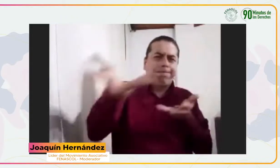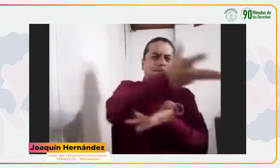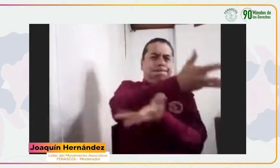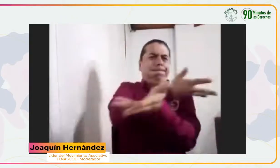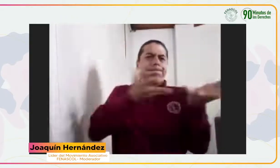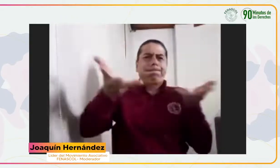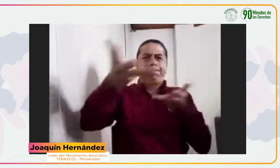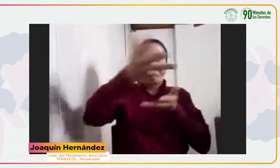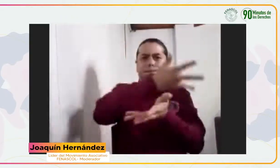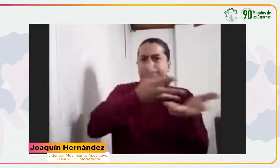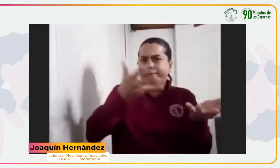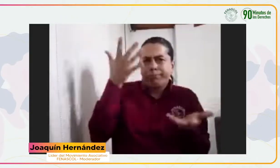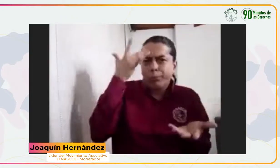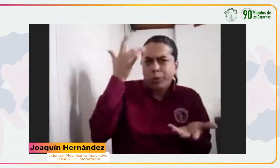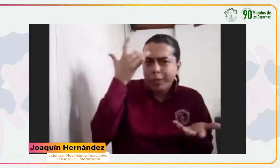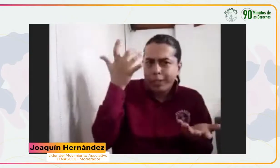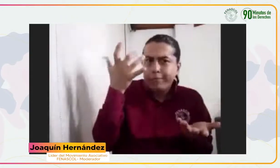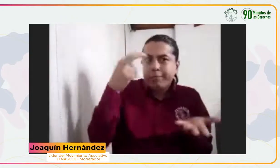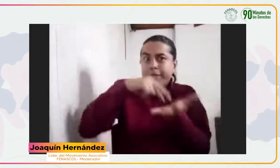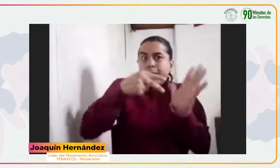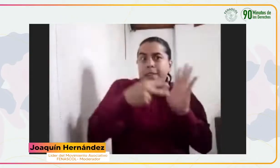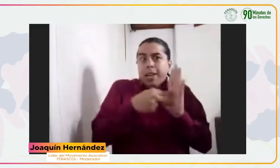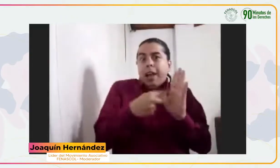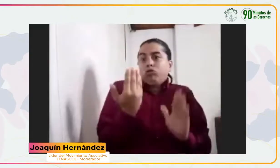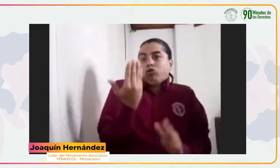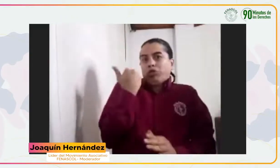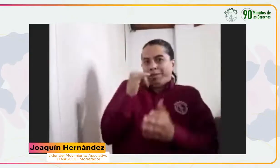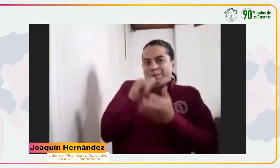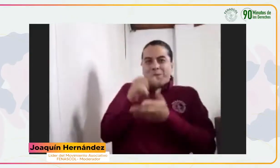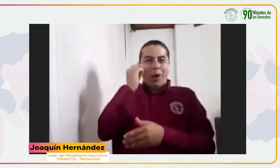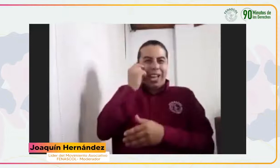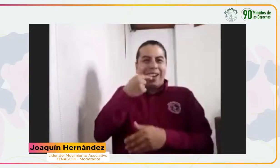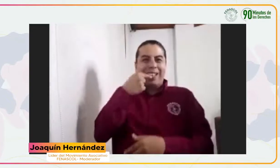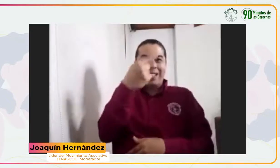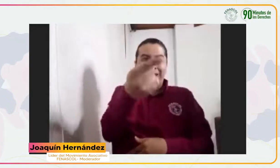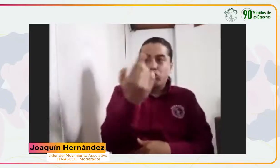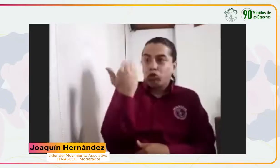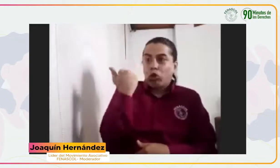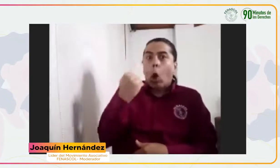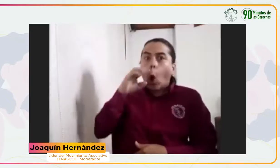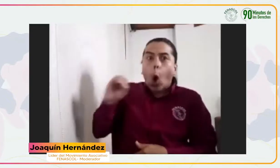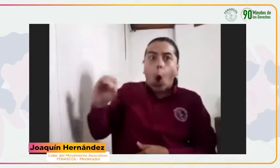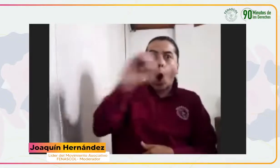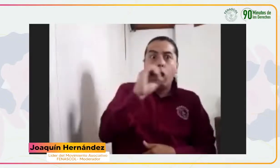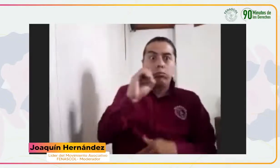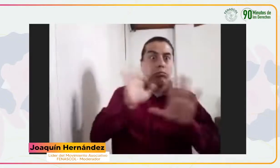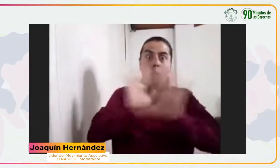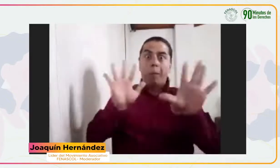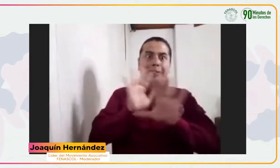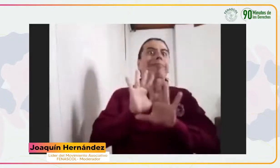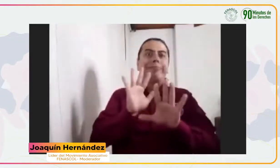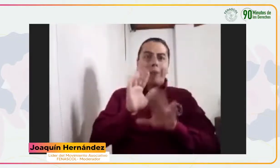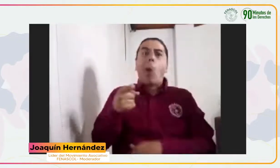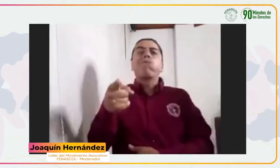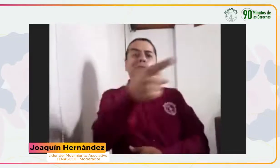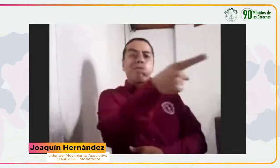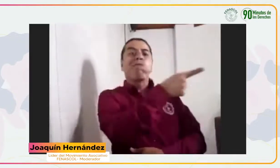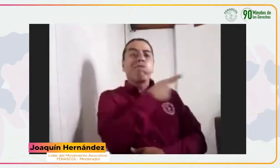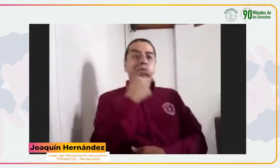poder contar con toda esa participación de ustedes como mujeres. Eso tiene un gran significado, como lo mencionaba Henry,